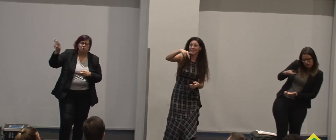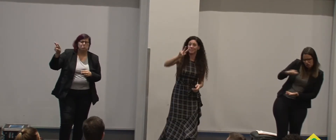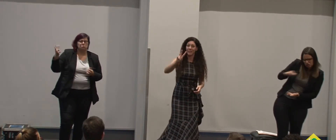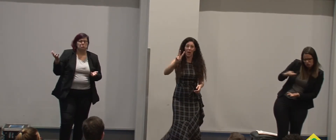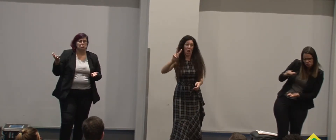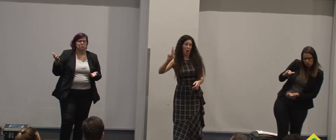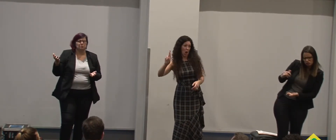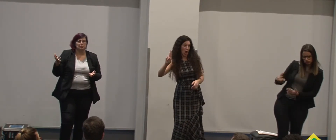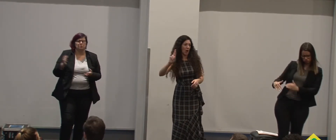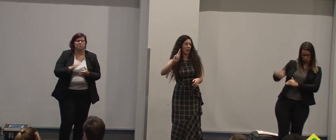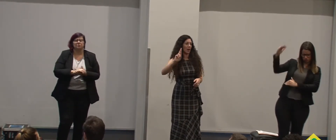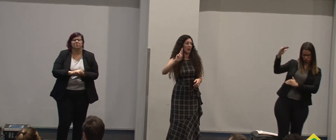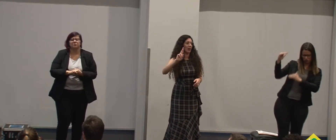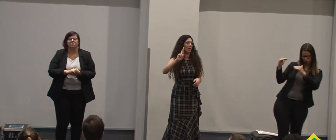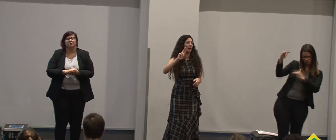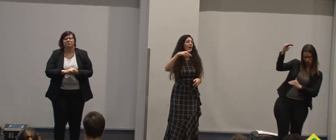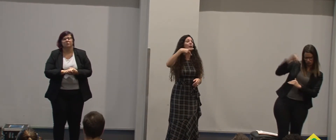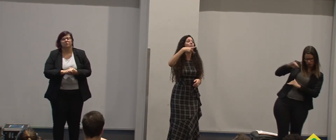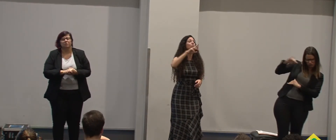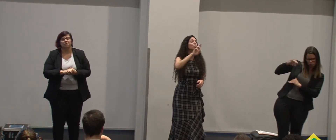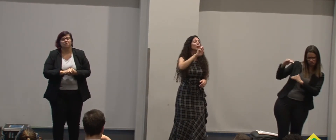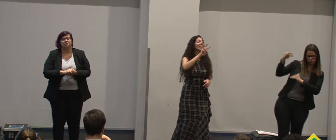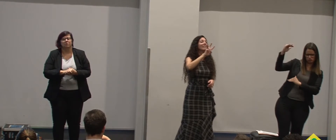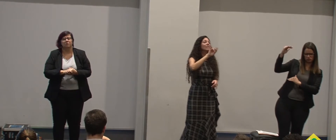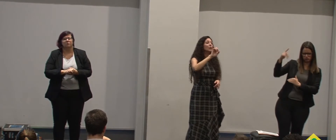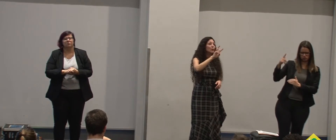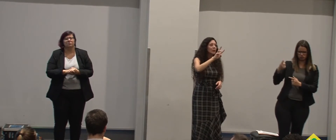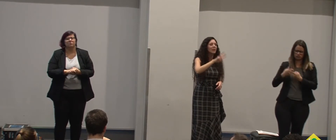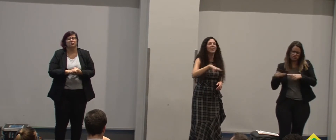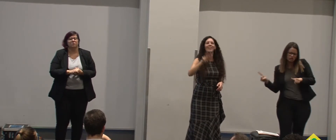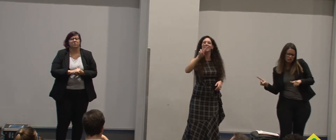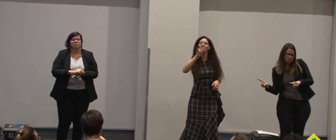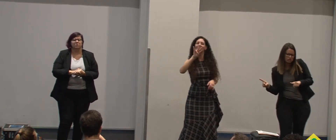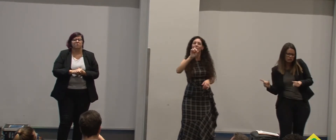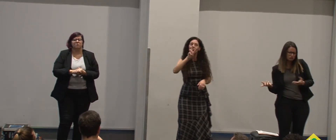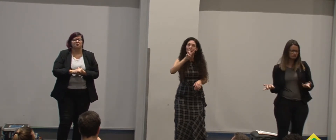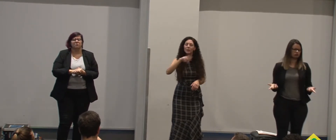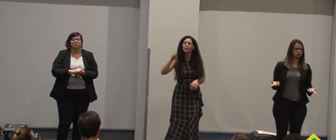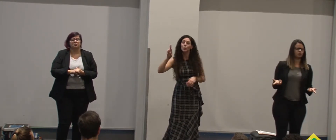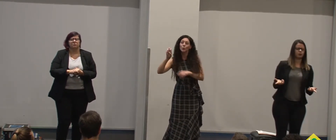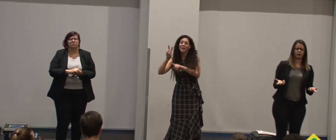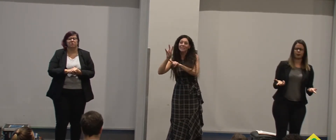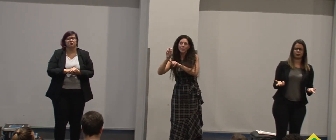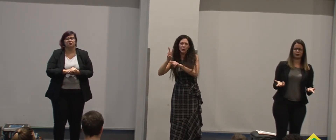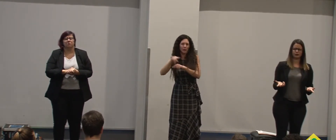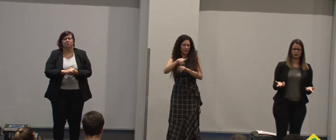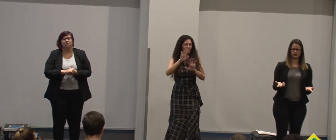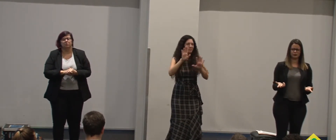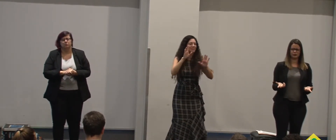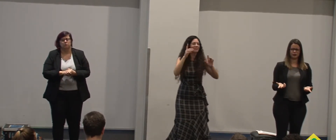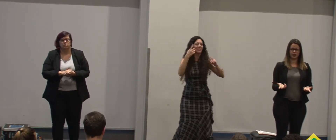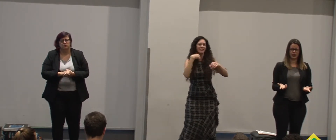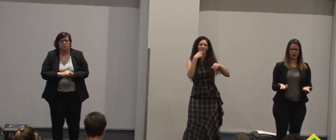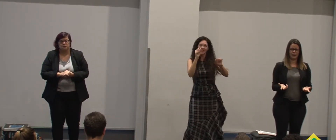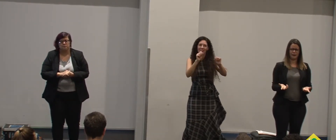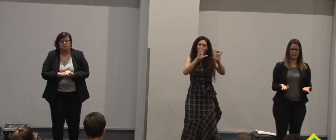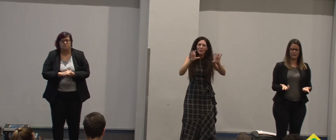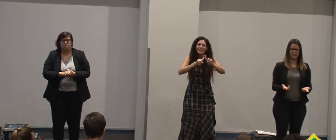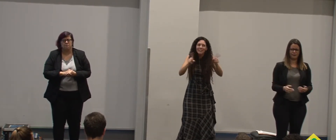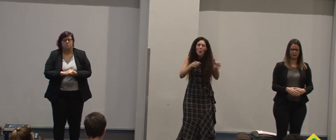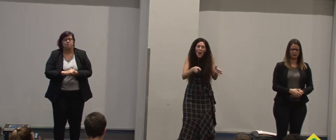também pode ser feito na sala de aula. Tem essa outra estratégia, né? Preview, View e Review.